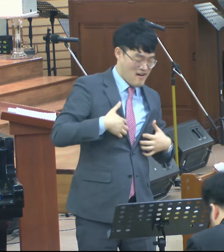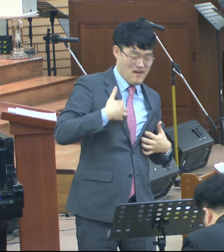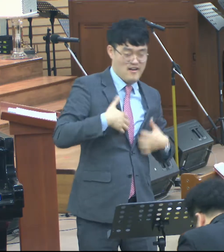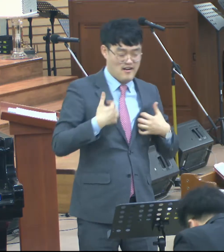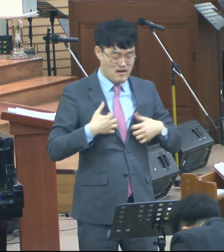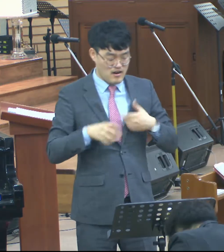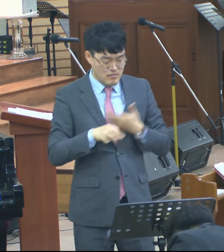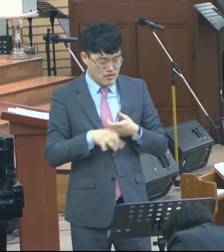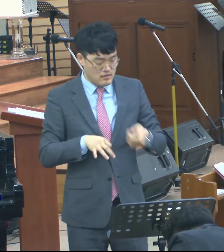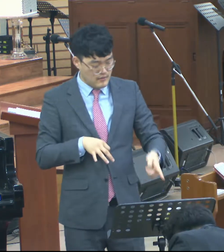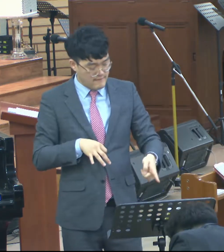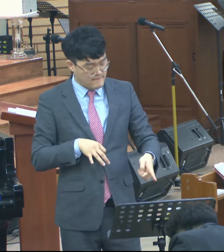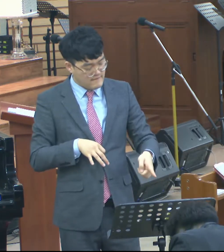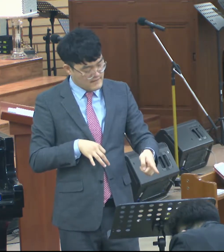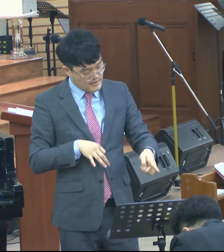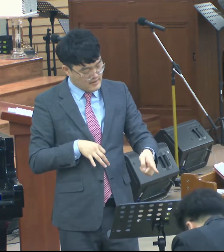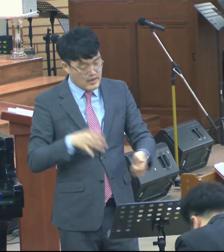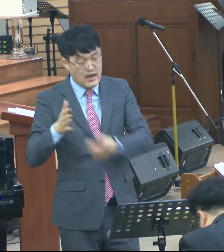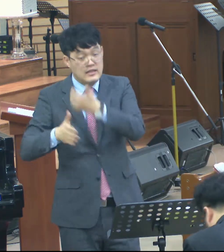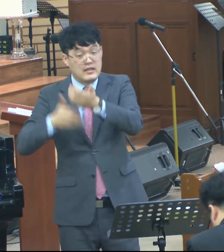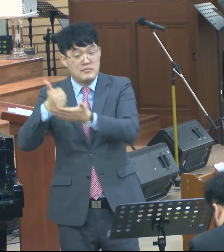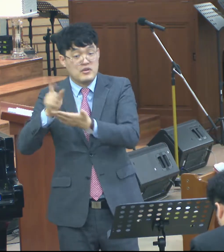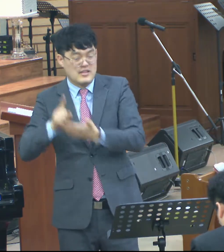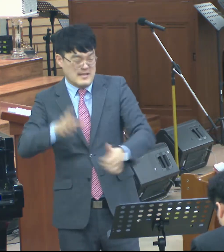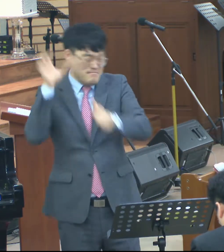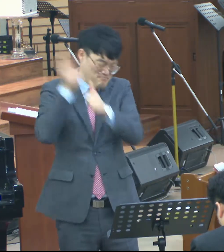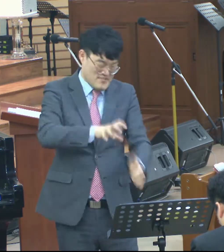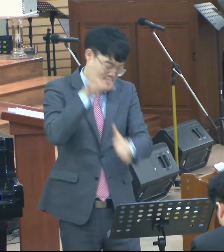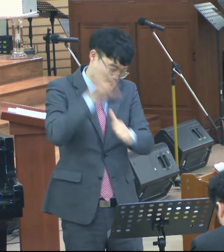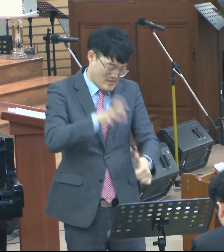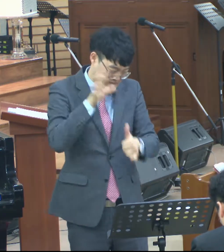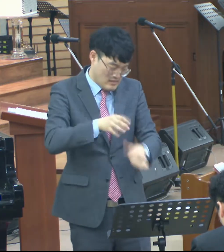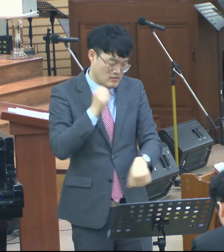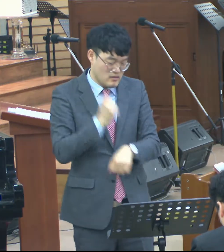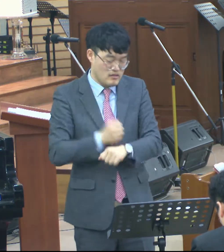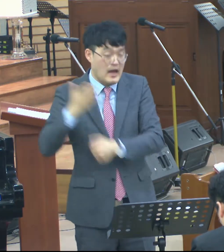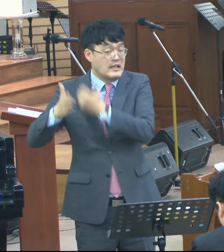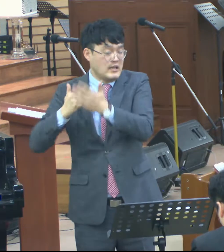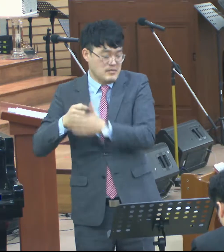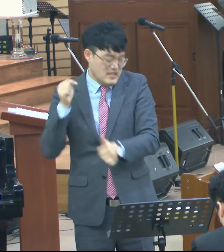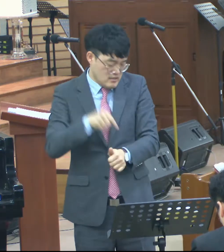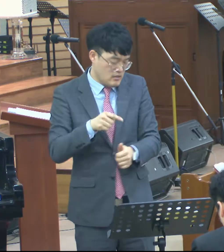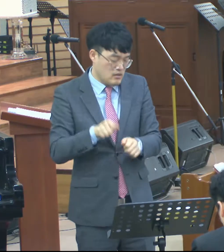반강제적으로 사도들을 사마리아에 보냈을 때 핍박을 받은 이후의 시간에 그렇게 되었던 것이죠.